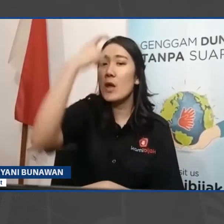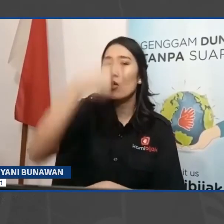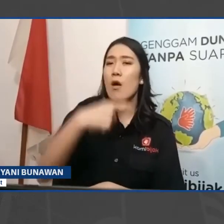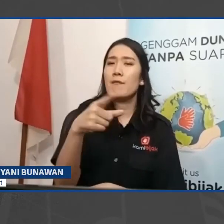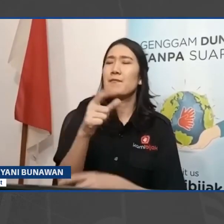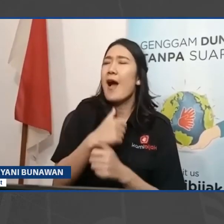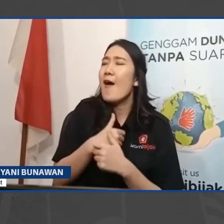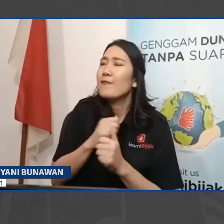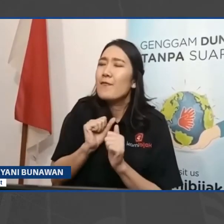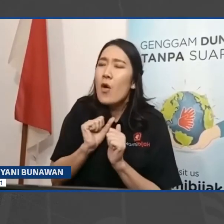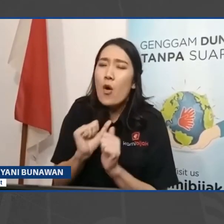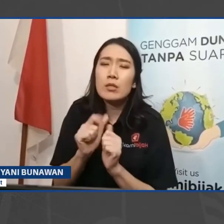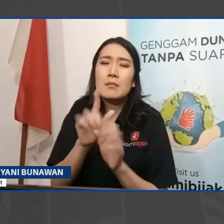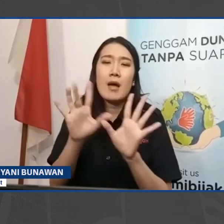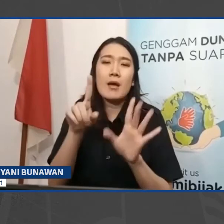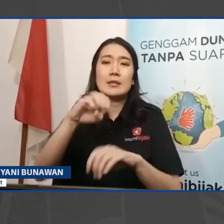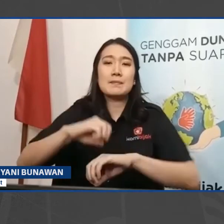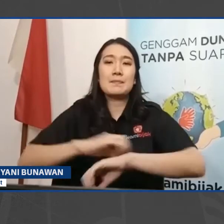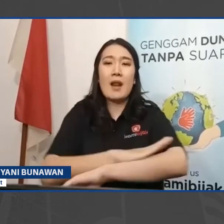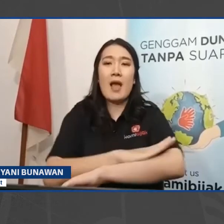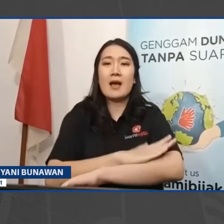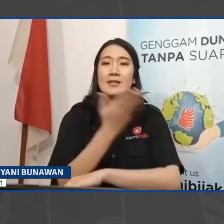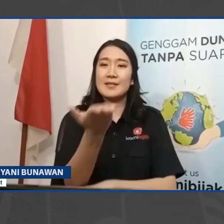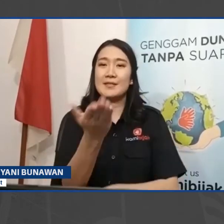Baik. Nah, kalau boleh tahu nih,